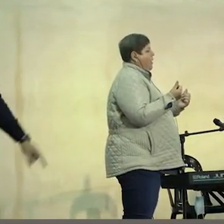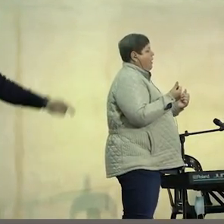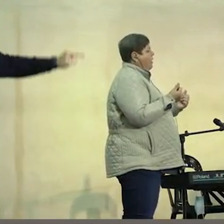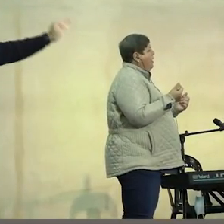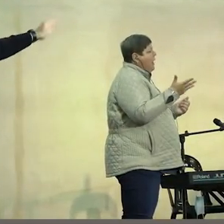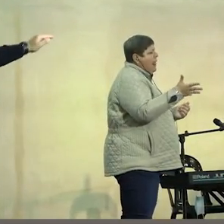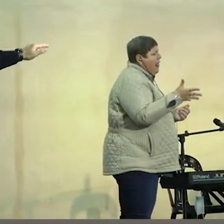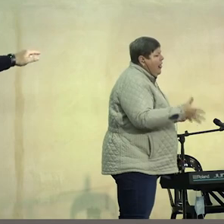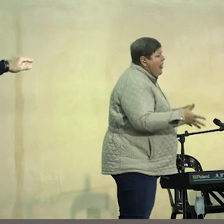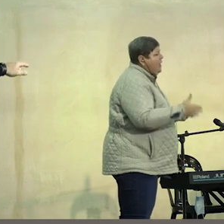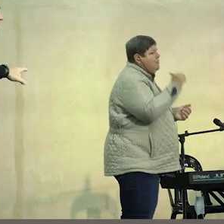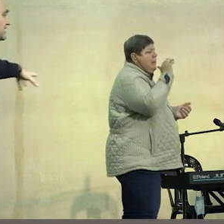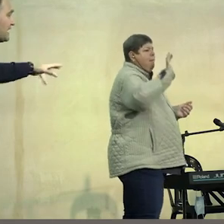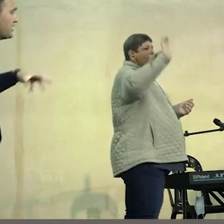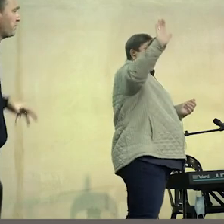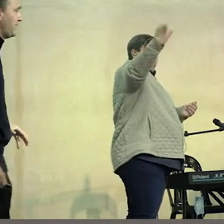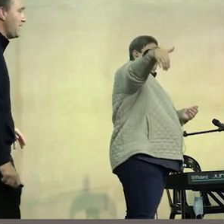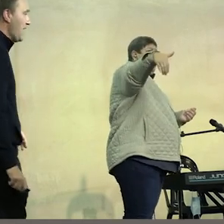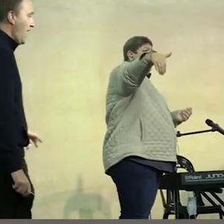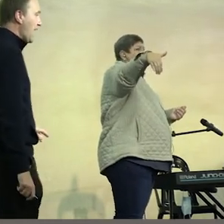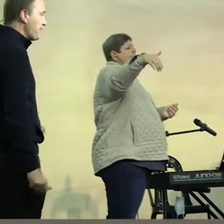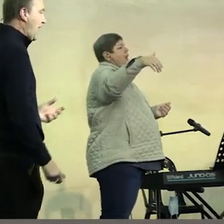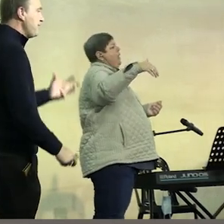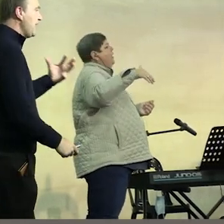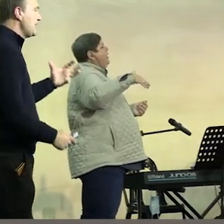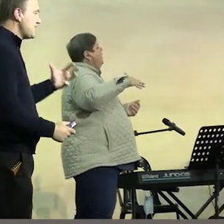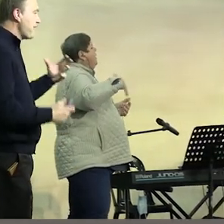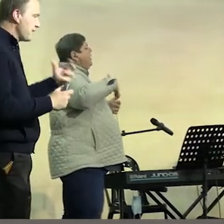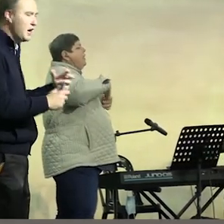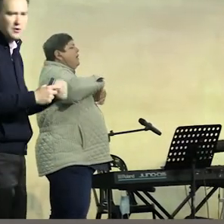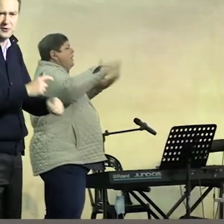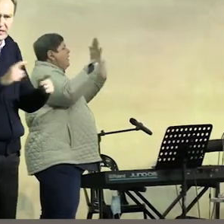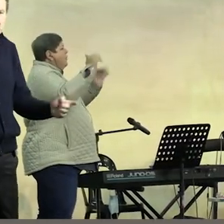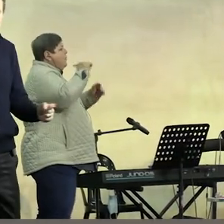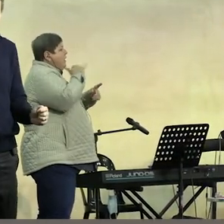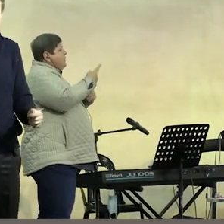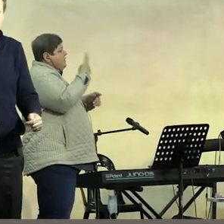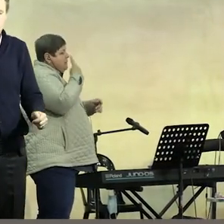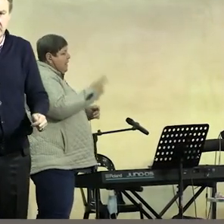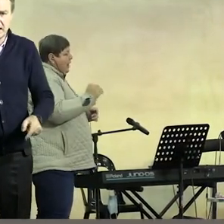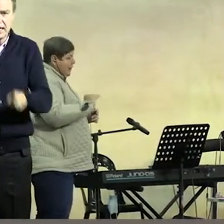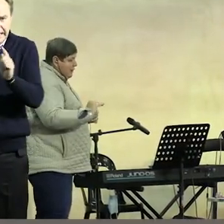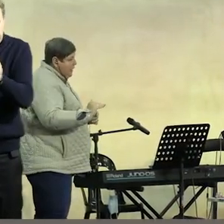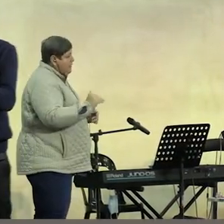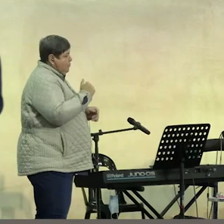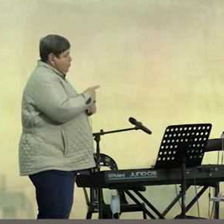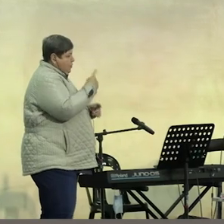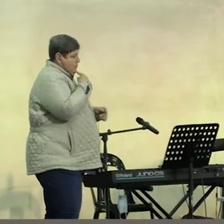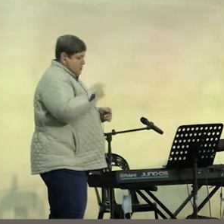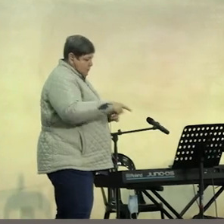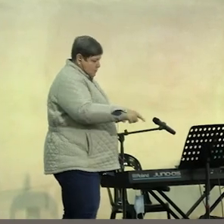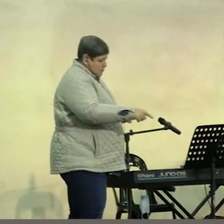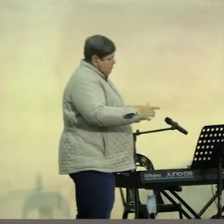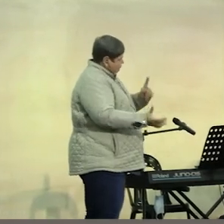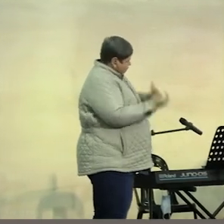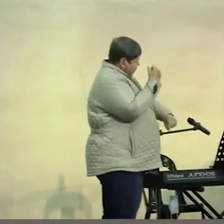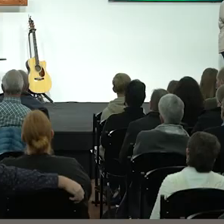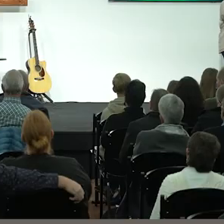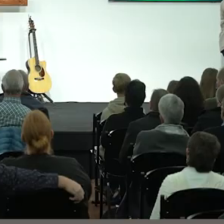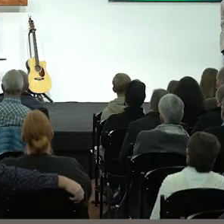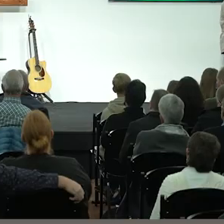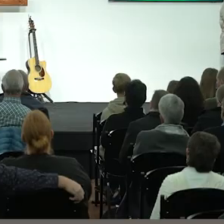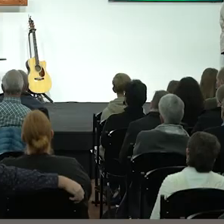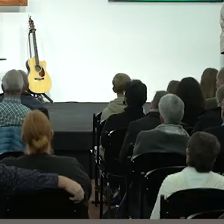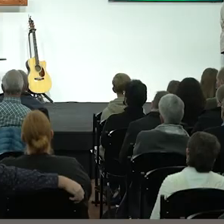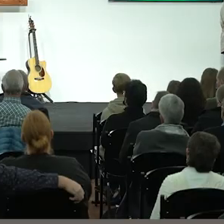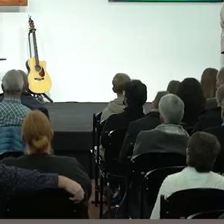hier nie, al is hulle jou bure se kinders, al is hulle in jou buurt. Ek wil hê as jy van nou af kinders sien, moet jy sê, hierdie kind moet gewen word vir Jesus. Hierdie